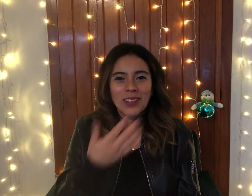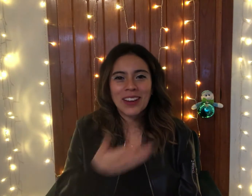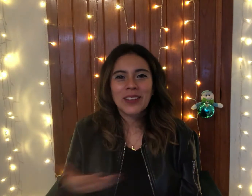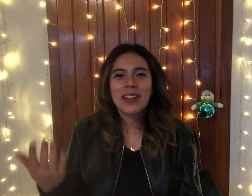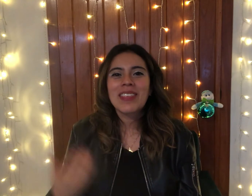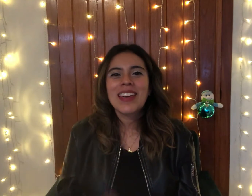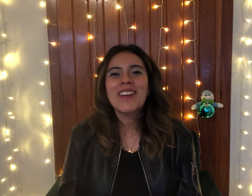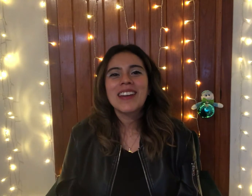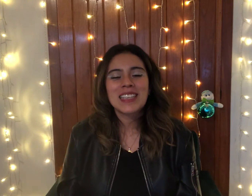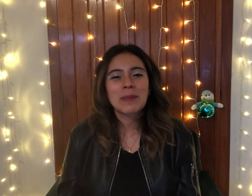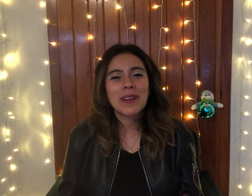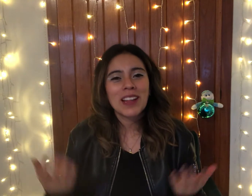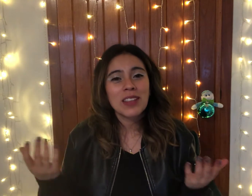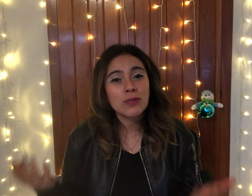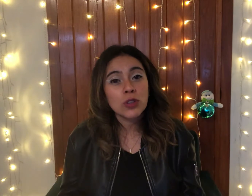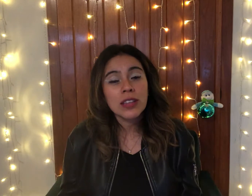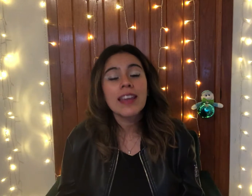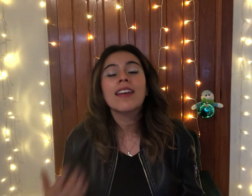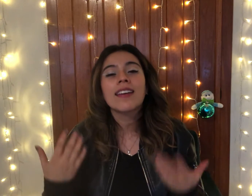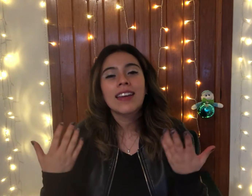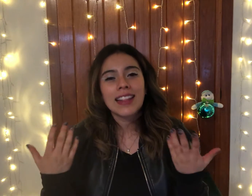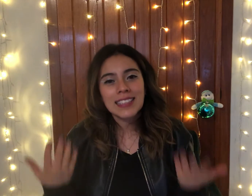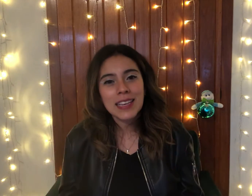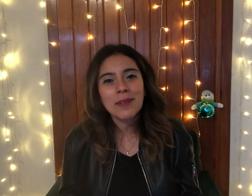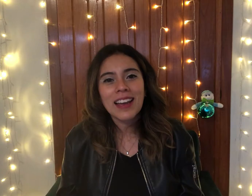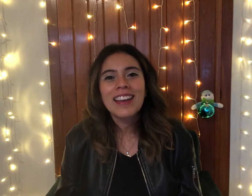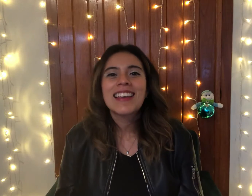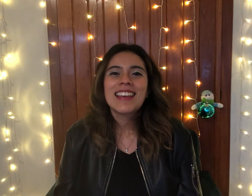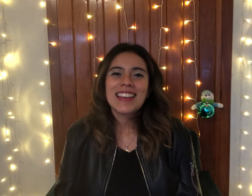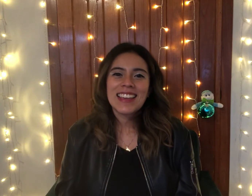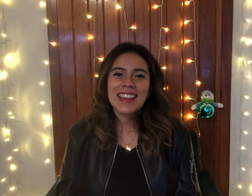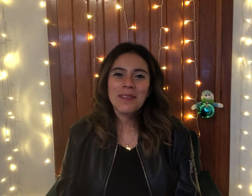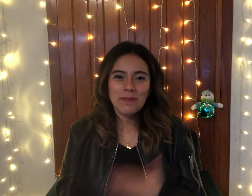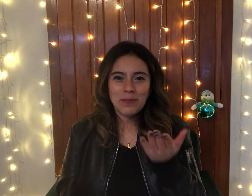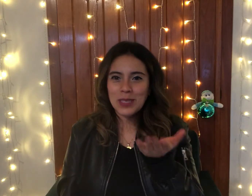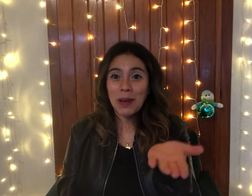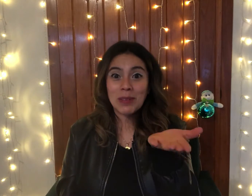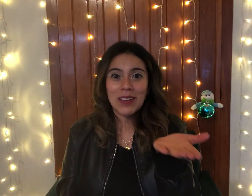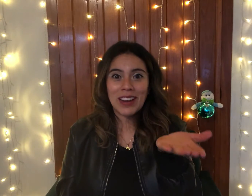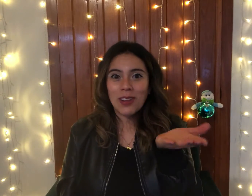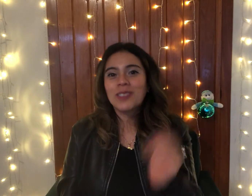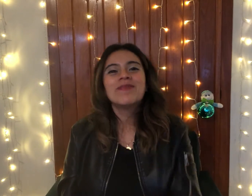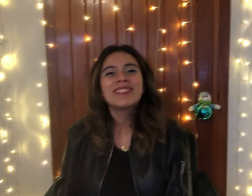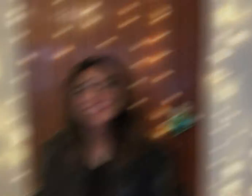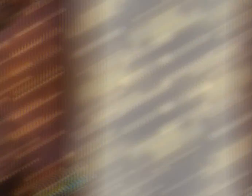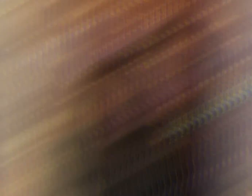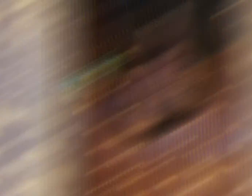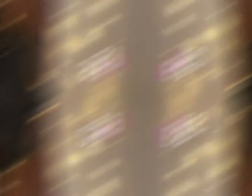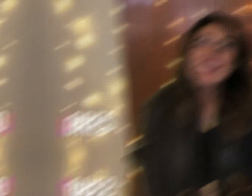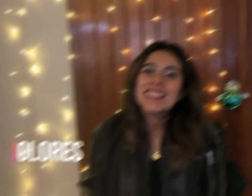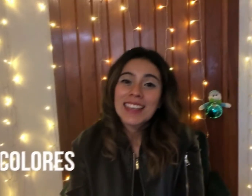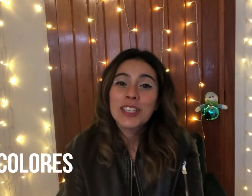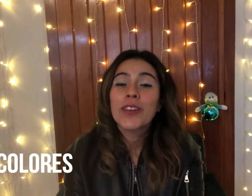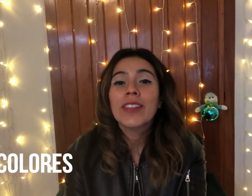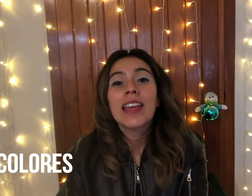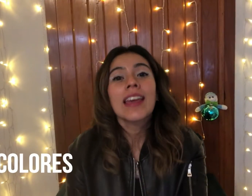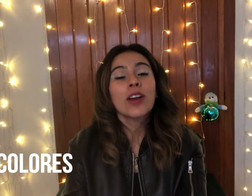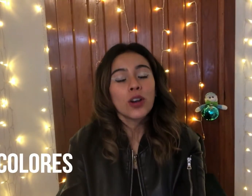largo del video. Espero que lo disfruten, que les sirva, y pues vamos a verlo. Sección de